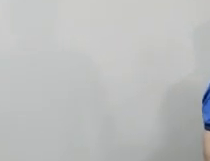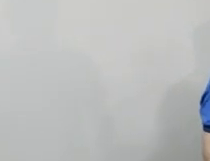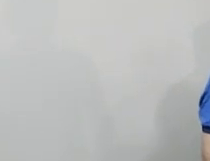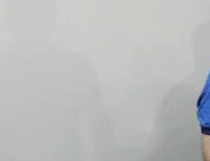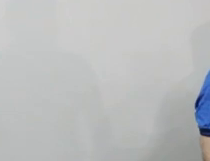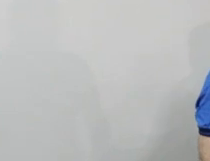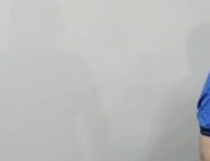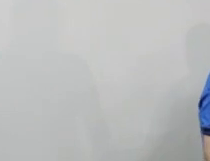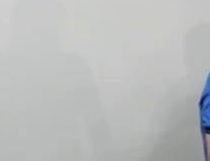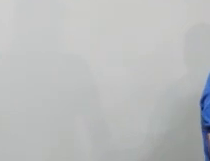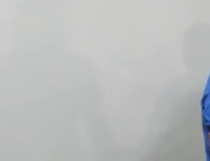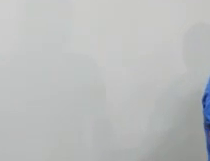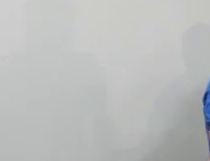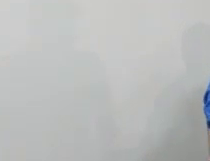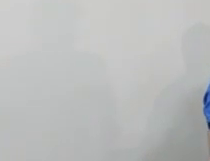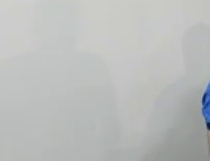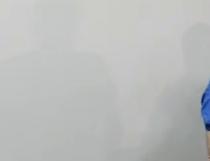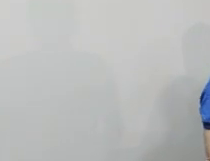gostaríamos de